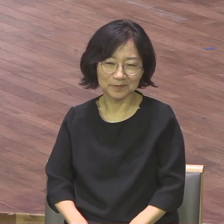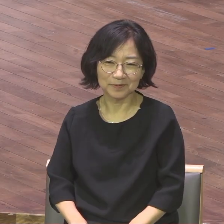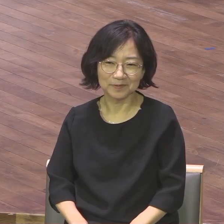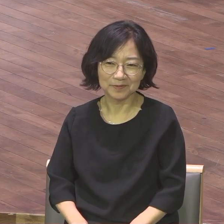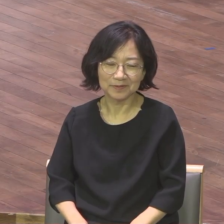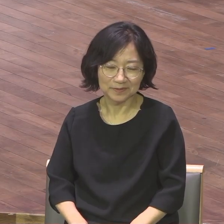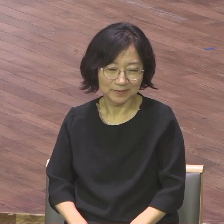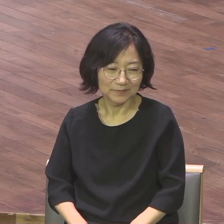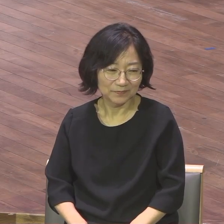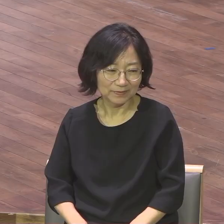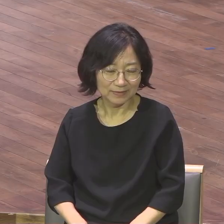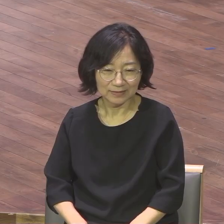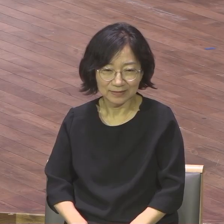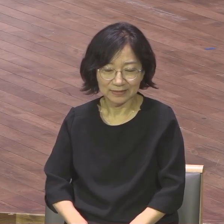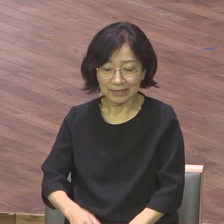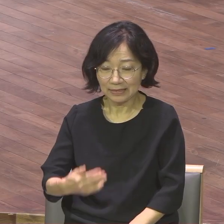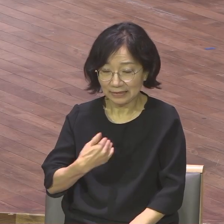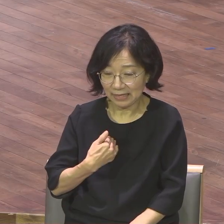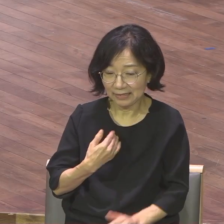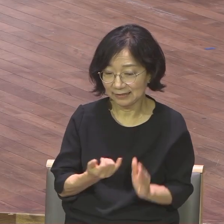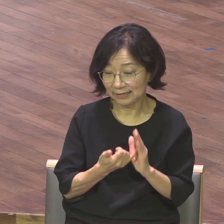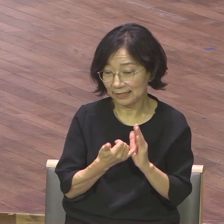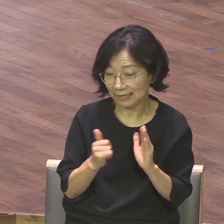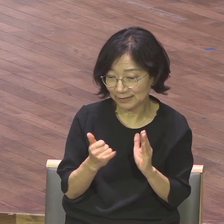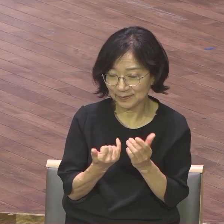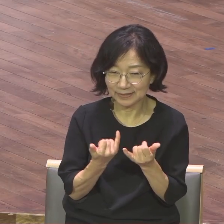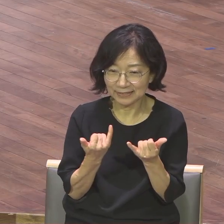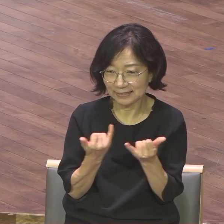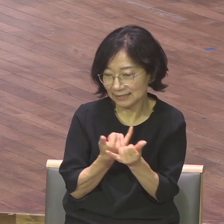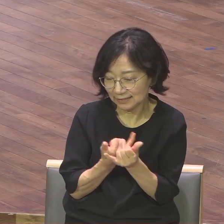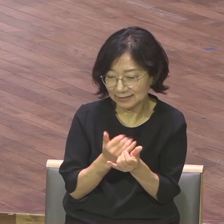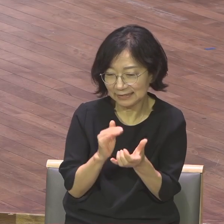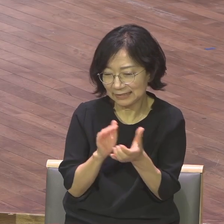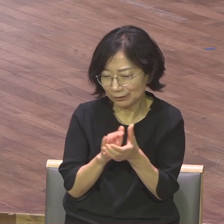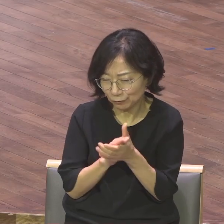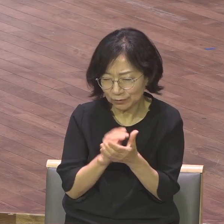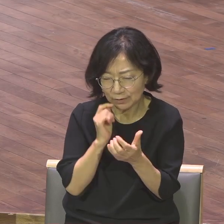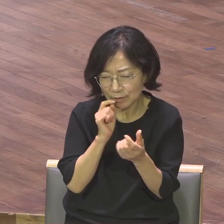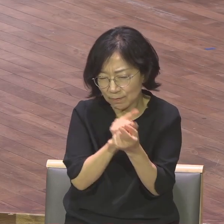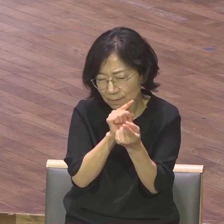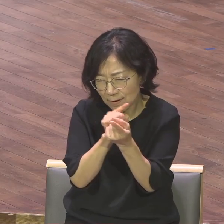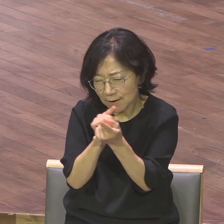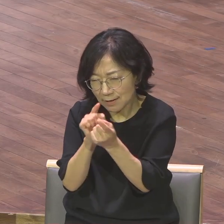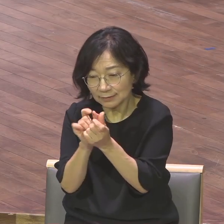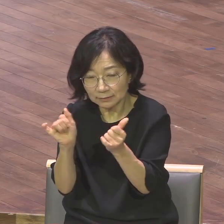친척을, 여러분 주위에 만나는 자들에게 복음을 전해서 살려내라는 것입니다.